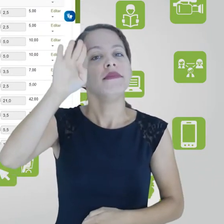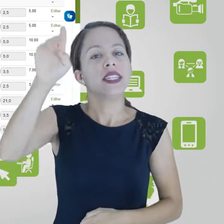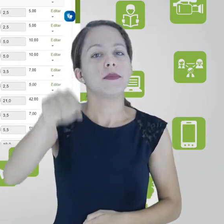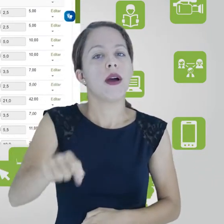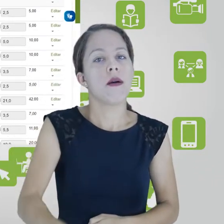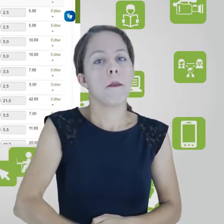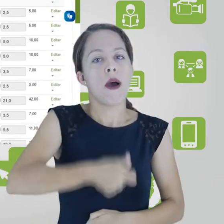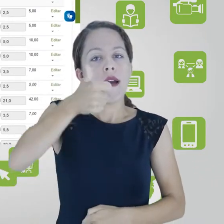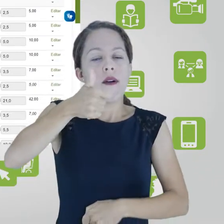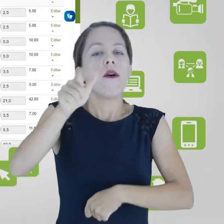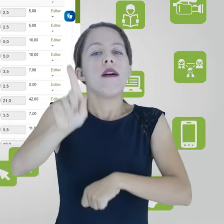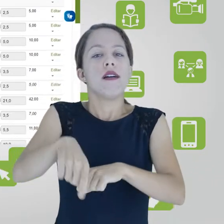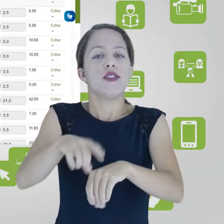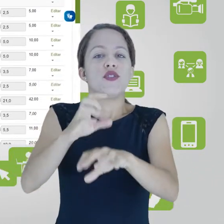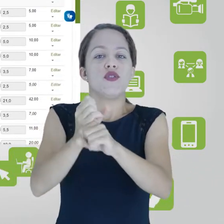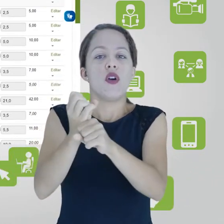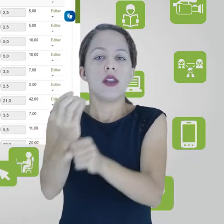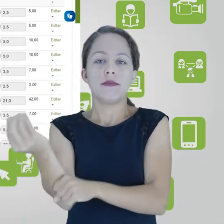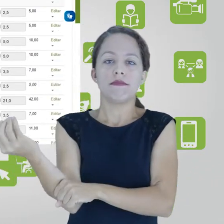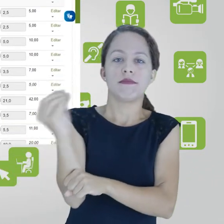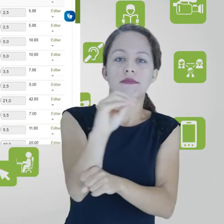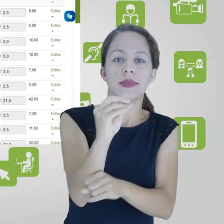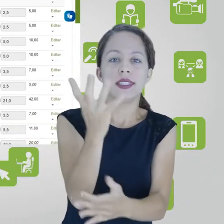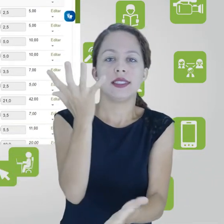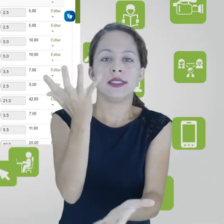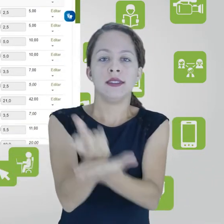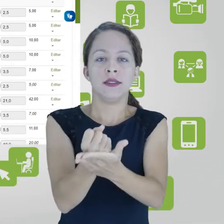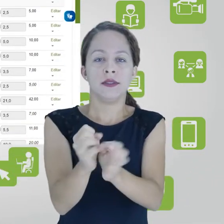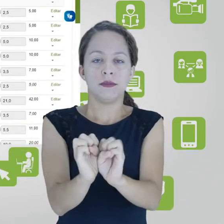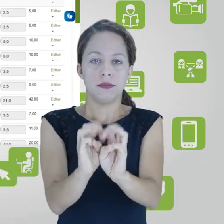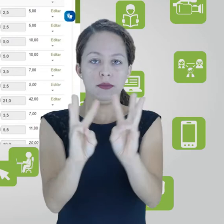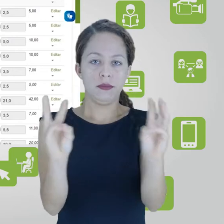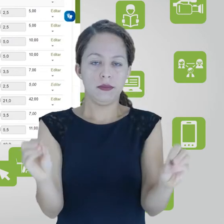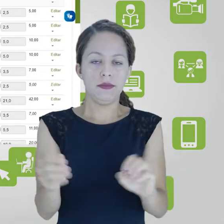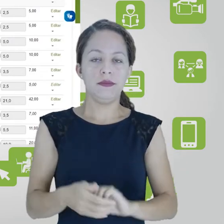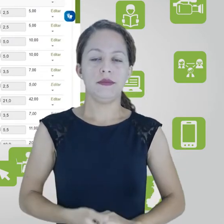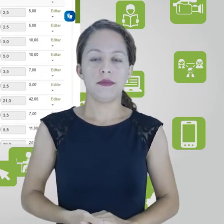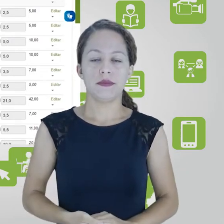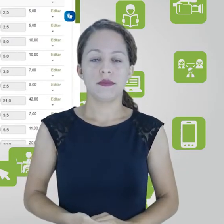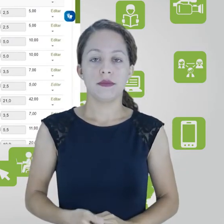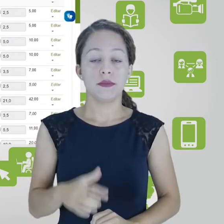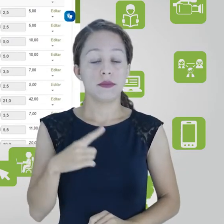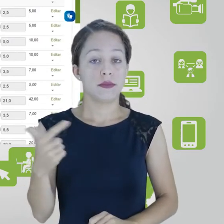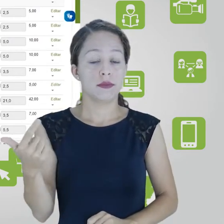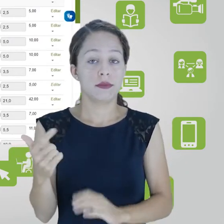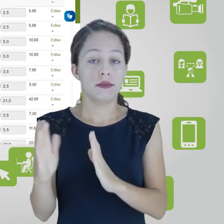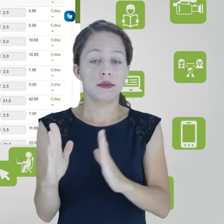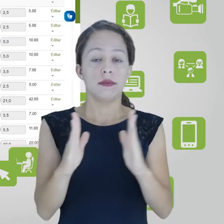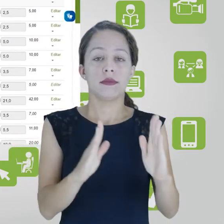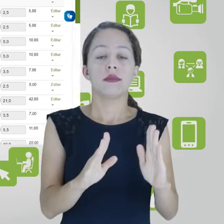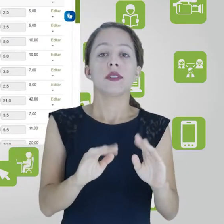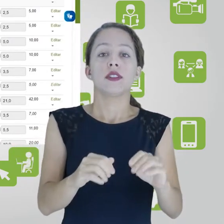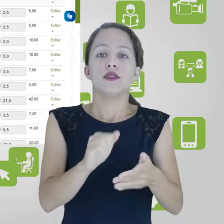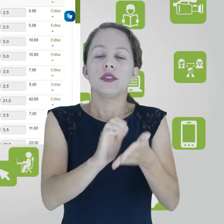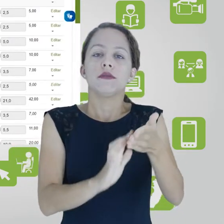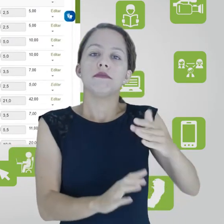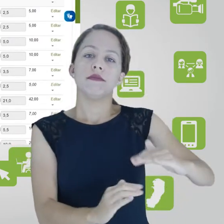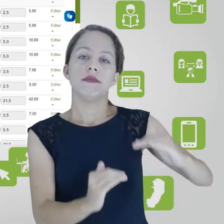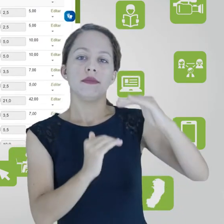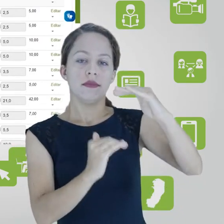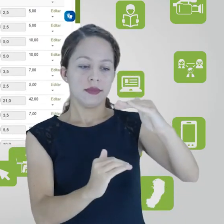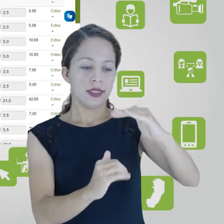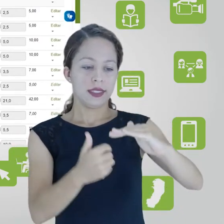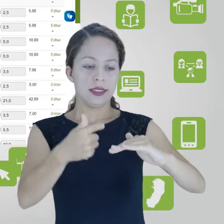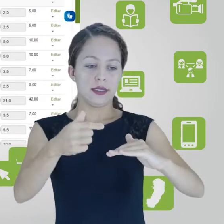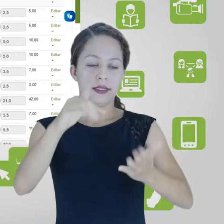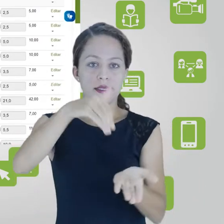é isso que a gente vai dizer para o Moodle. Mesma coisa aqui na segunda parte, atividade de 7 a 10 vai